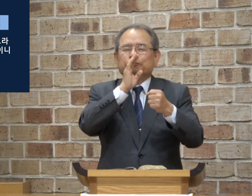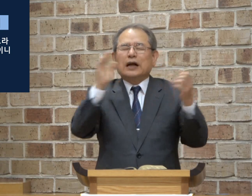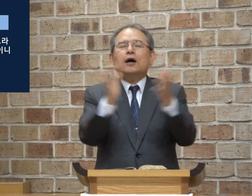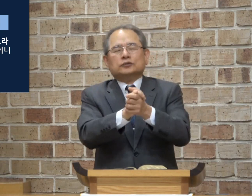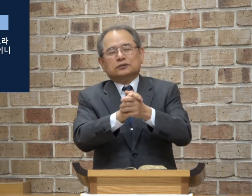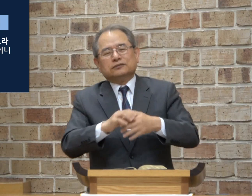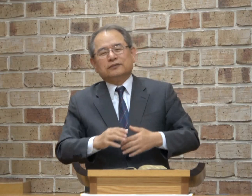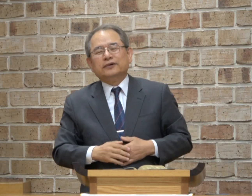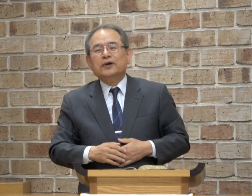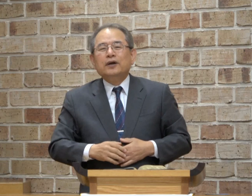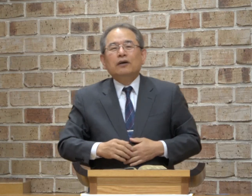마음입니다.